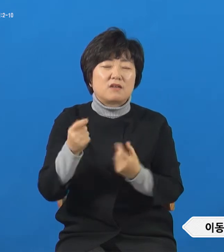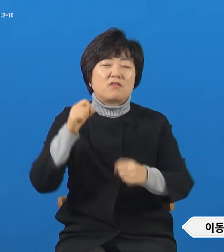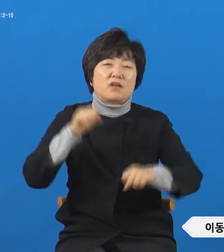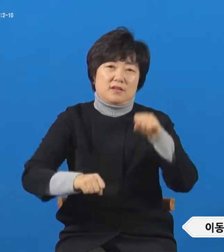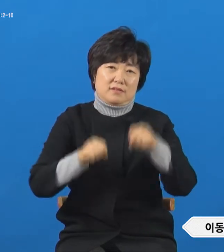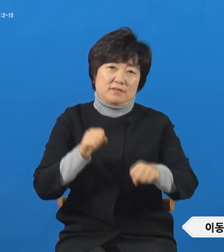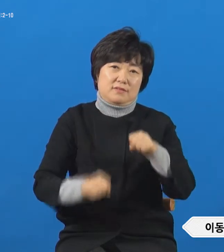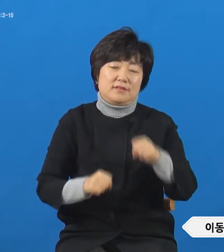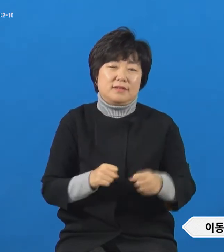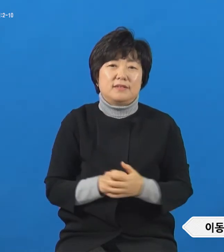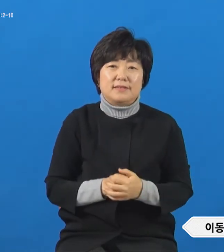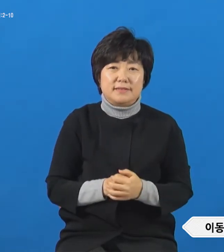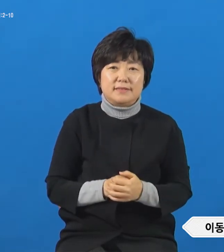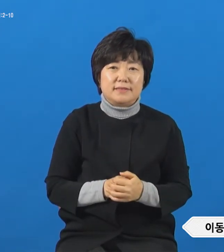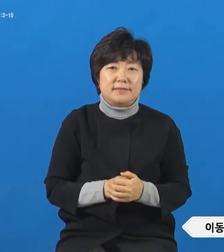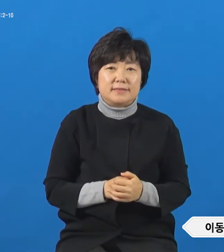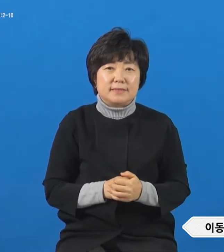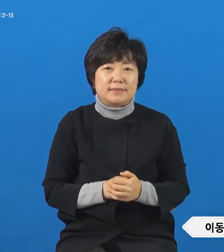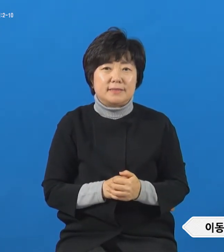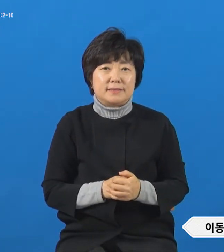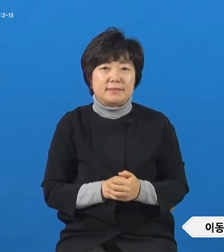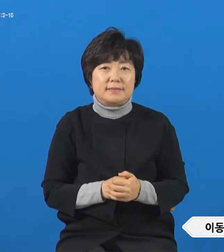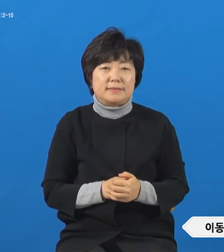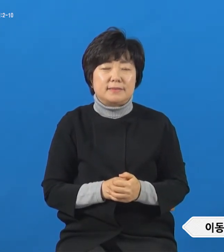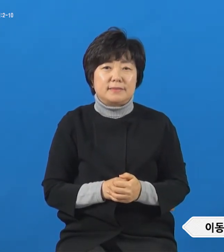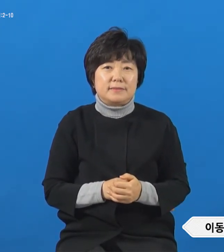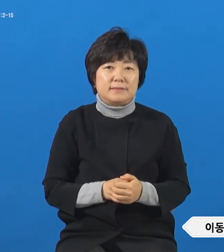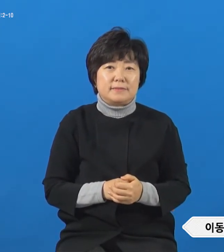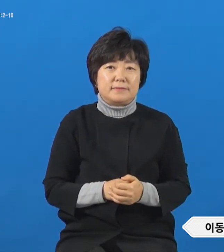그리고 그대로 한 거예요. 그대로.